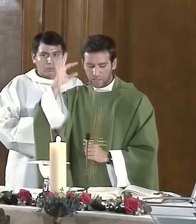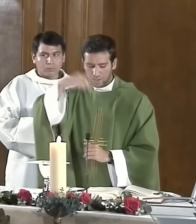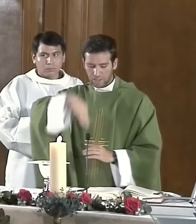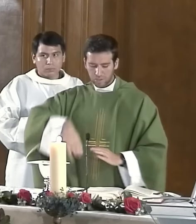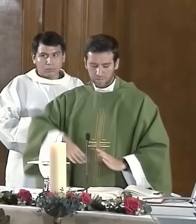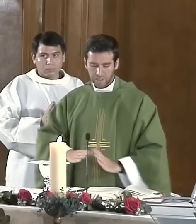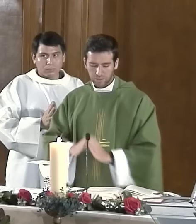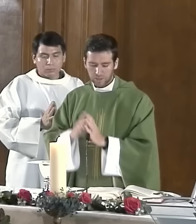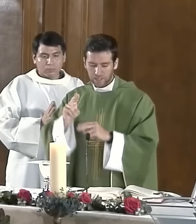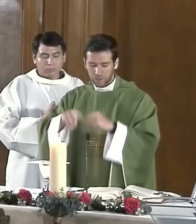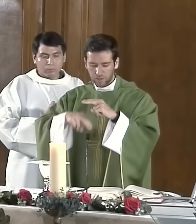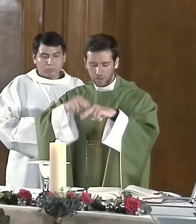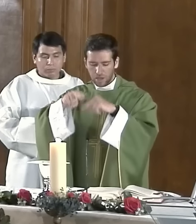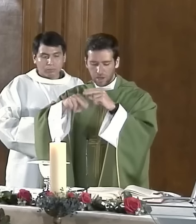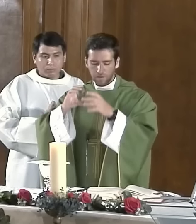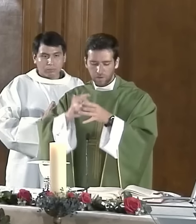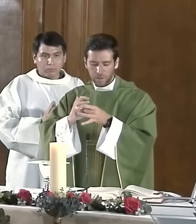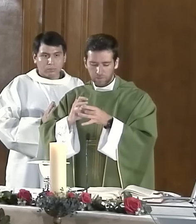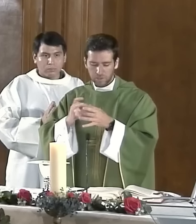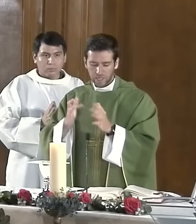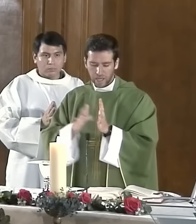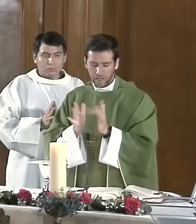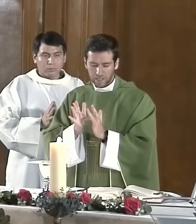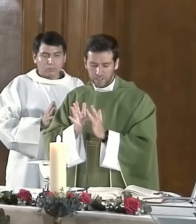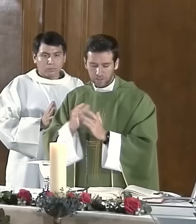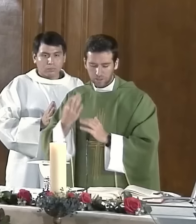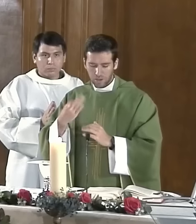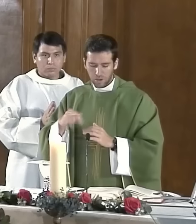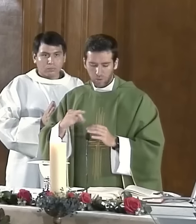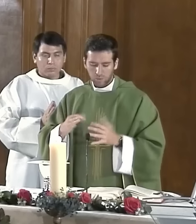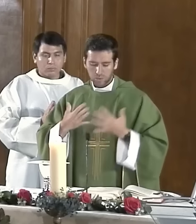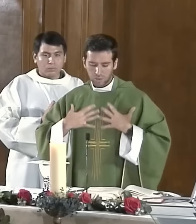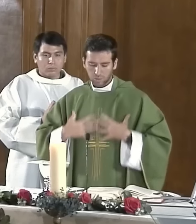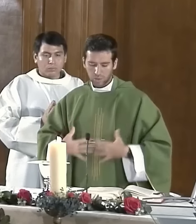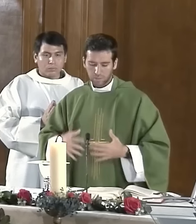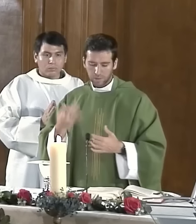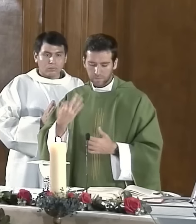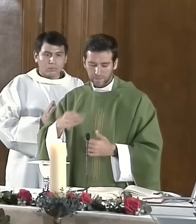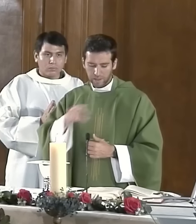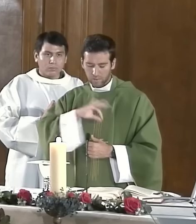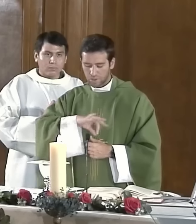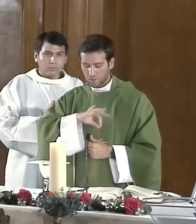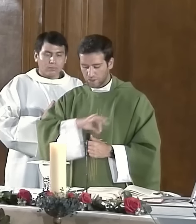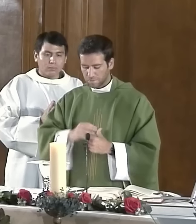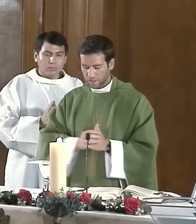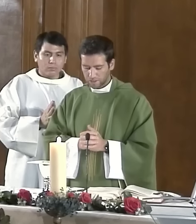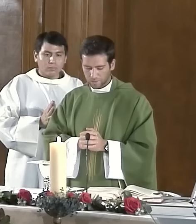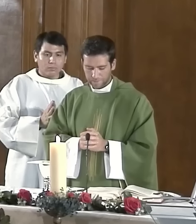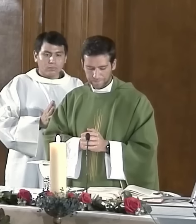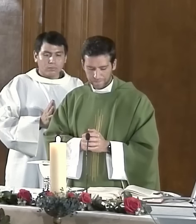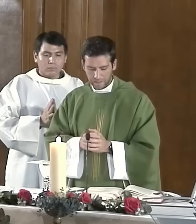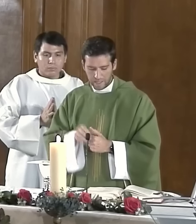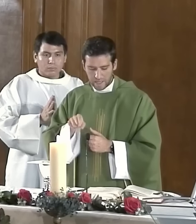de su Espíritu Santo, formemos en Cristo un solo cuerpo y un solo espíritu. Que